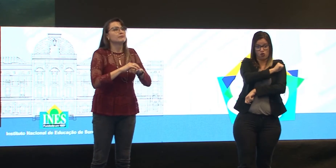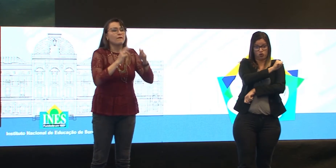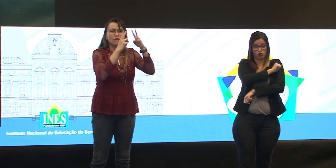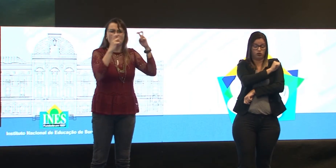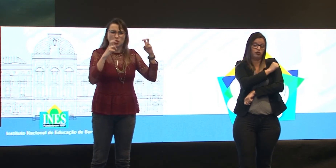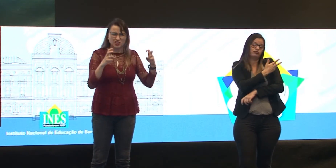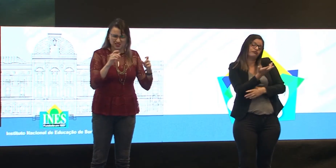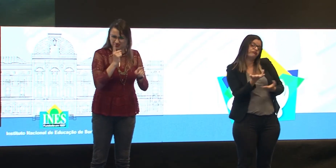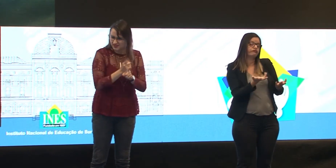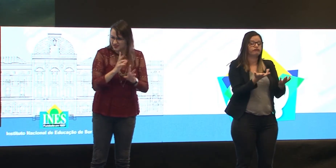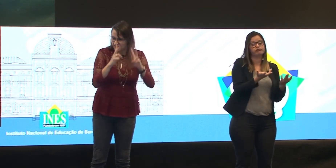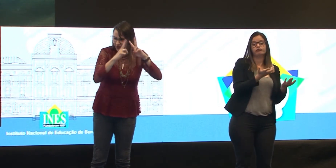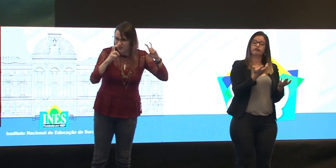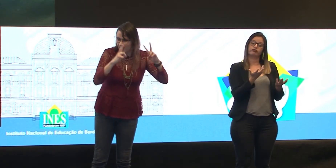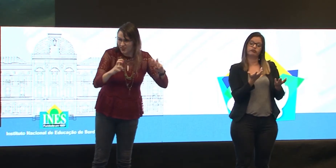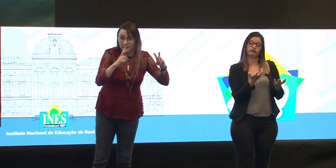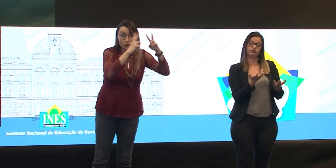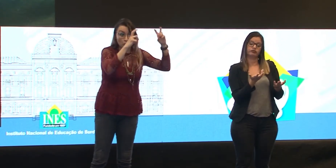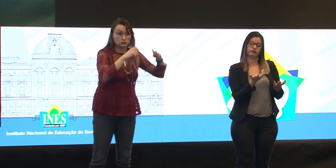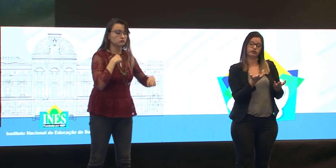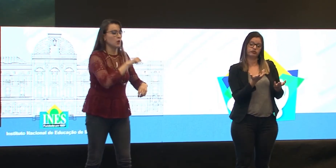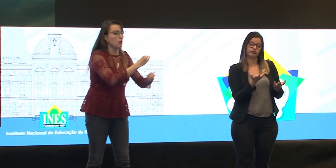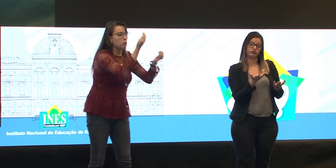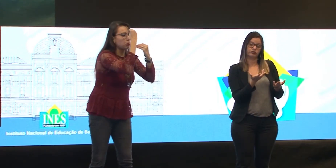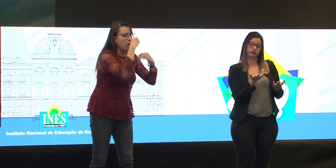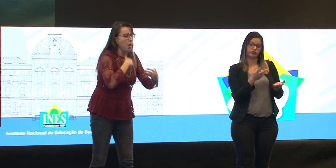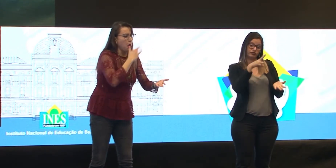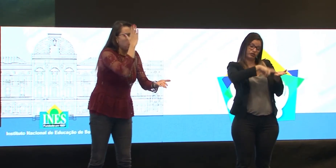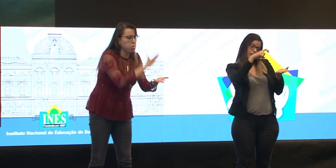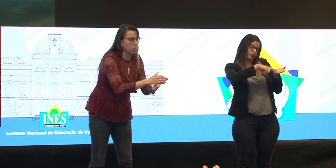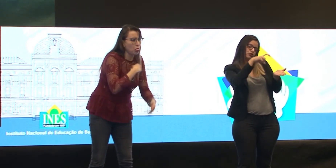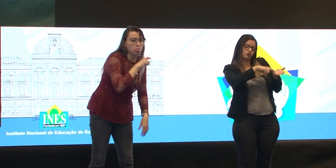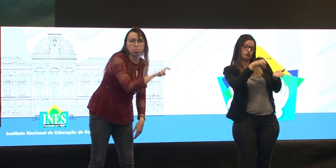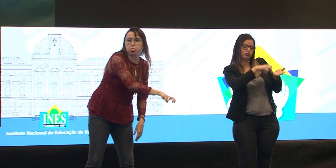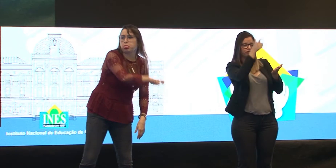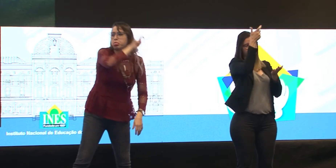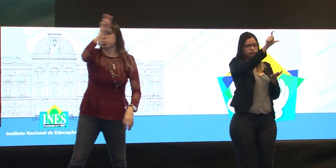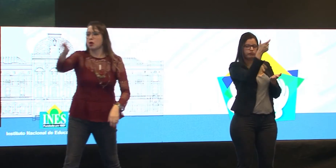Colômbia. Em Florianópolis,